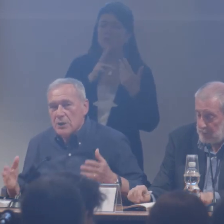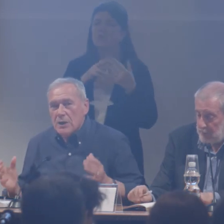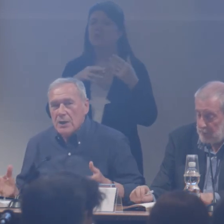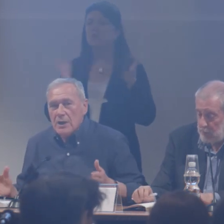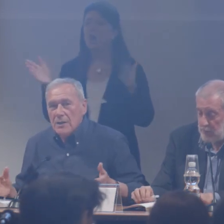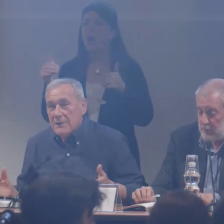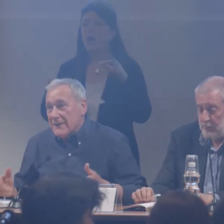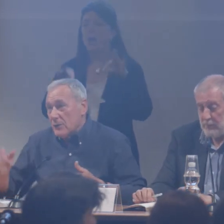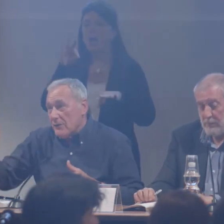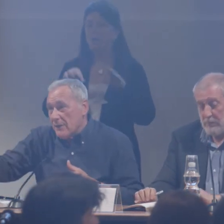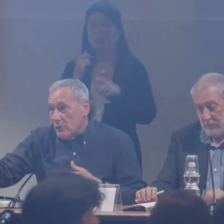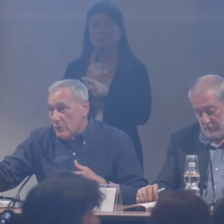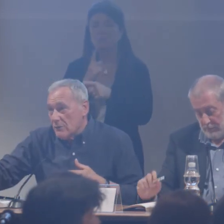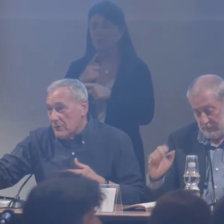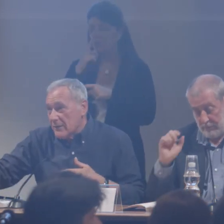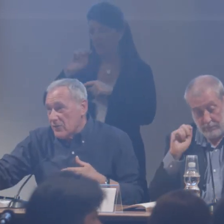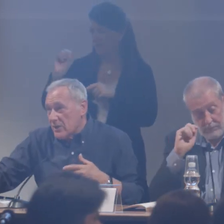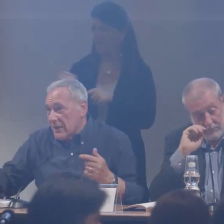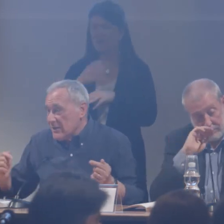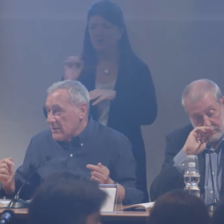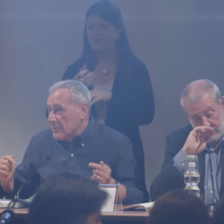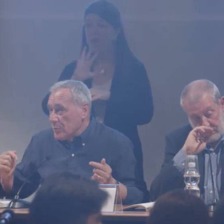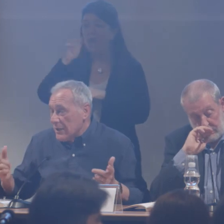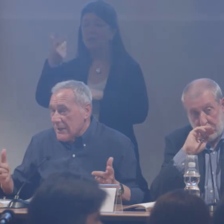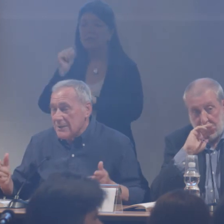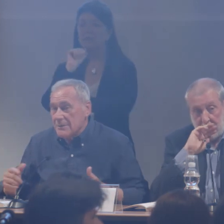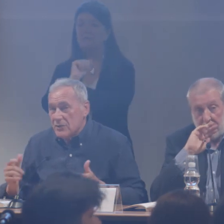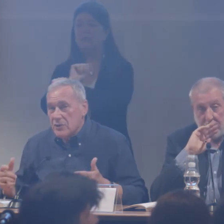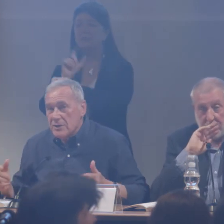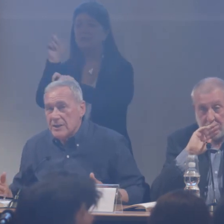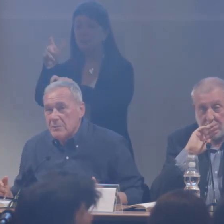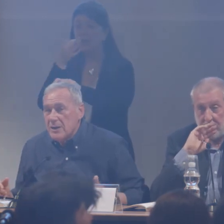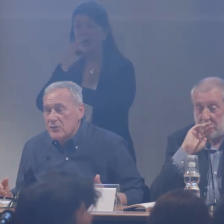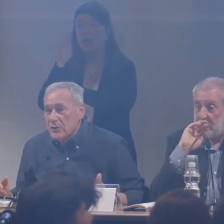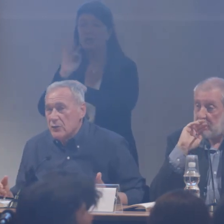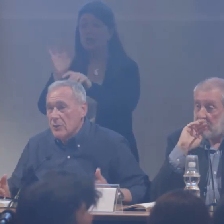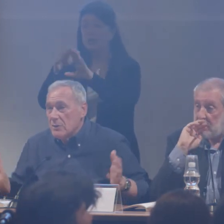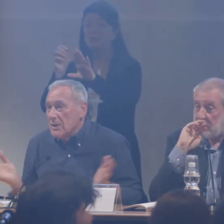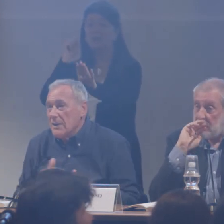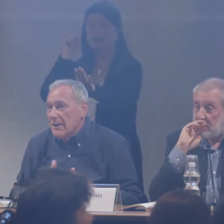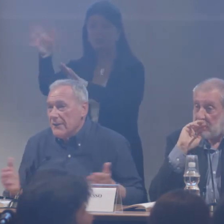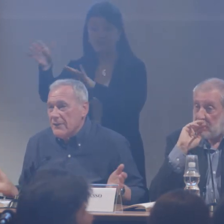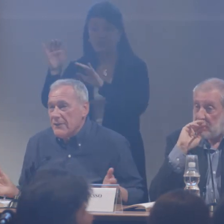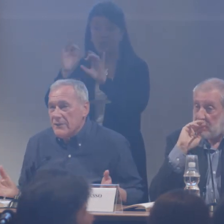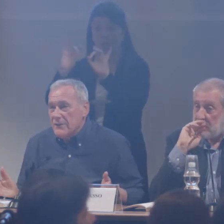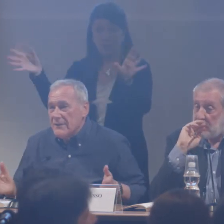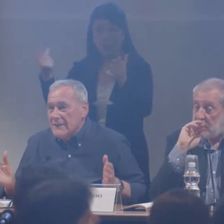presto, perché sennò venivano scarcerati gli imputati, perché c'erano i termini di carcerazione, quindi